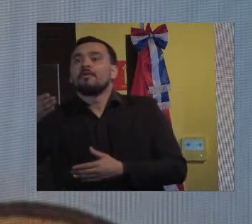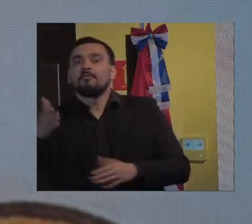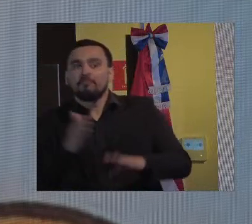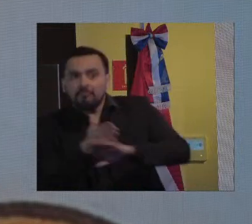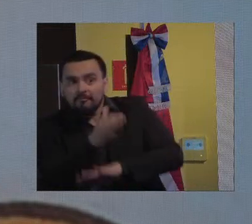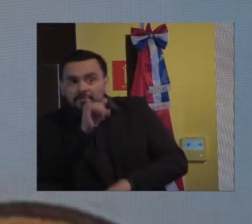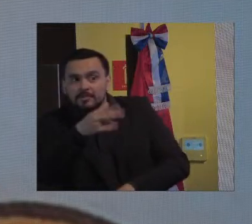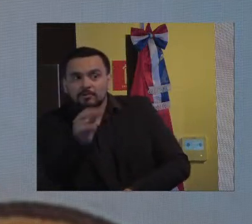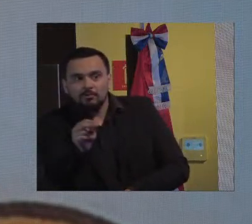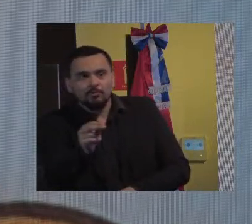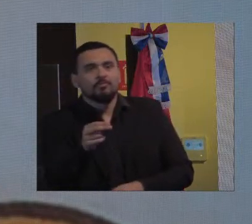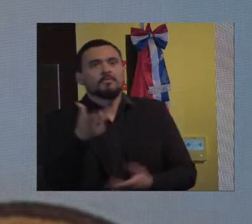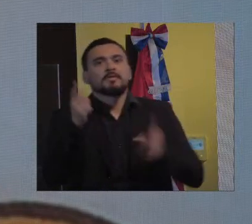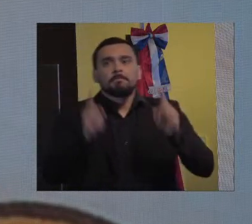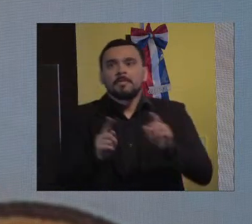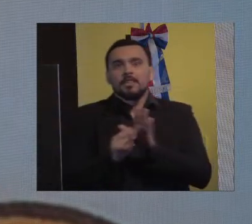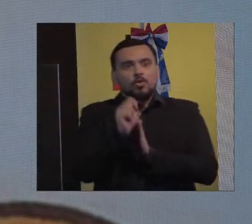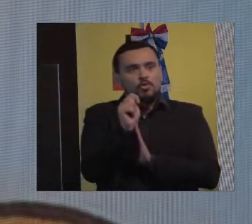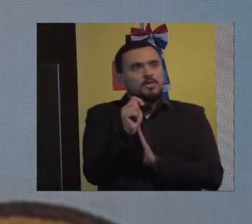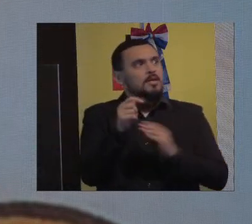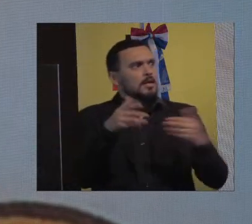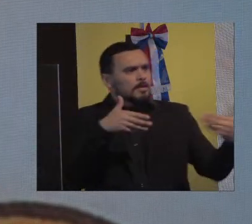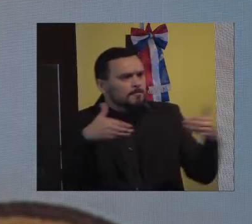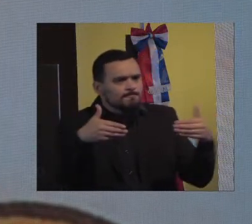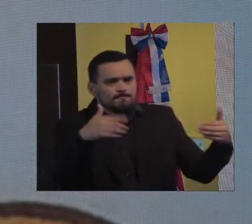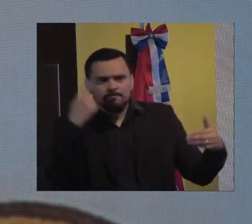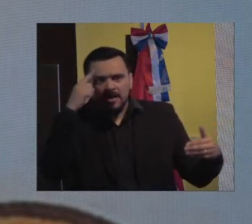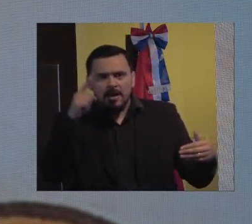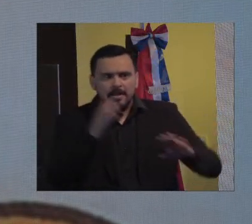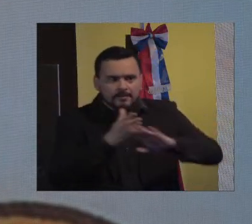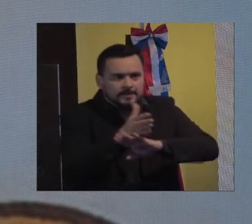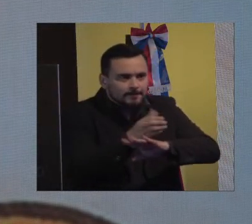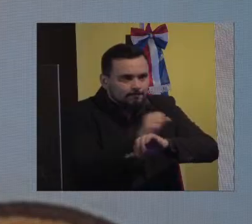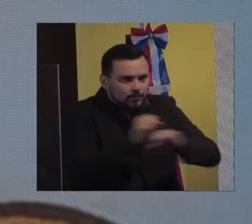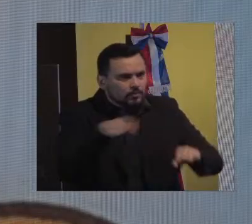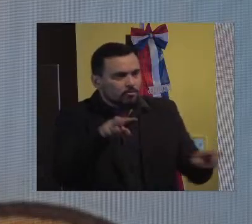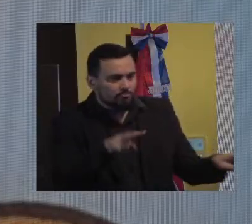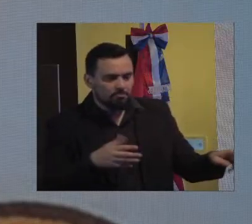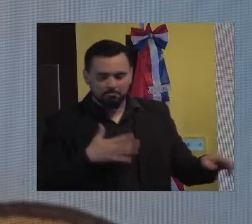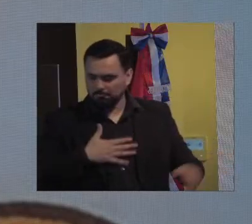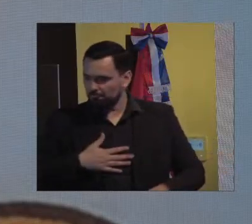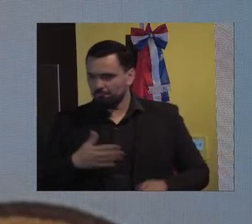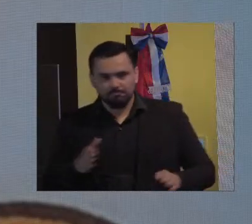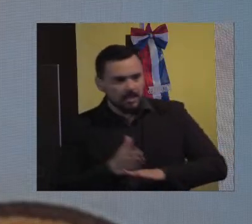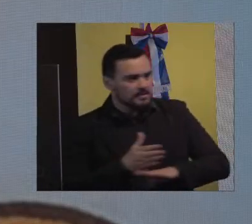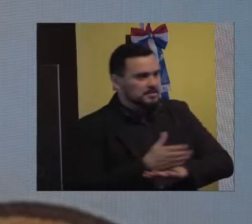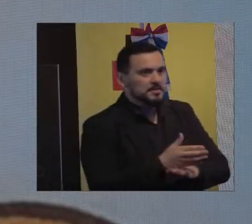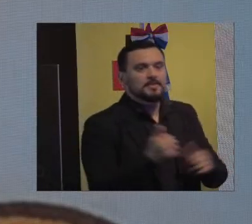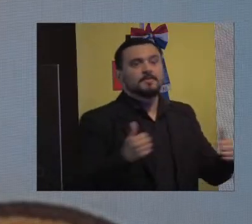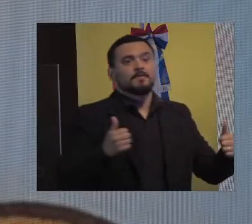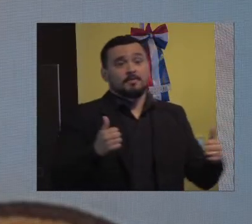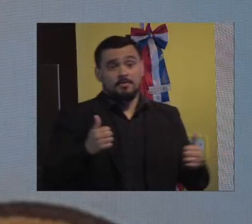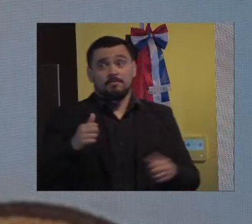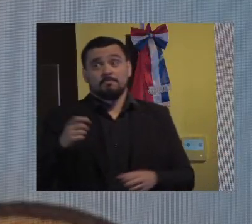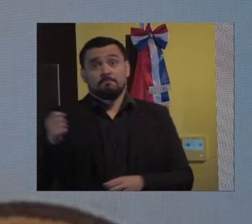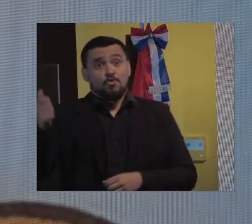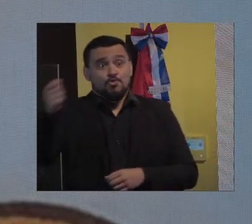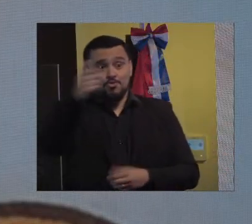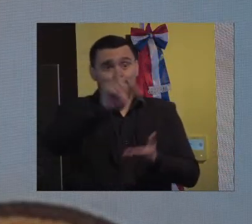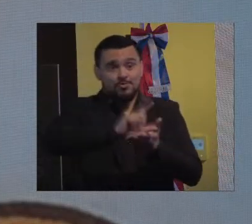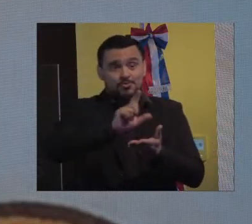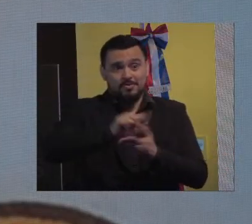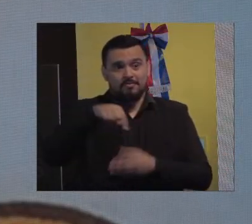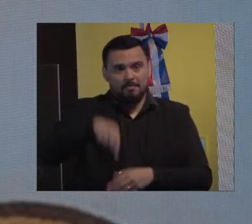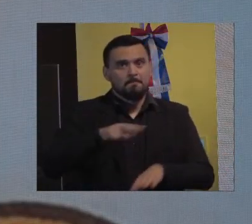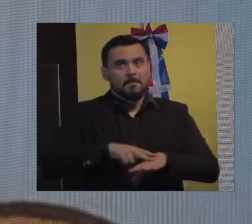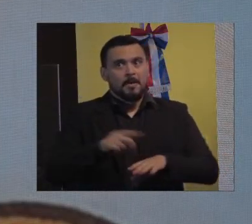que permite la accesibilidad de una manera que creo que pocos lugares en Paraguay todavía lo pueden dar,